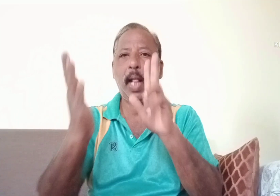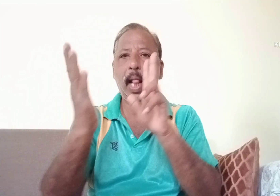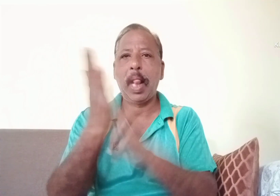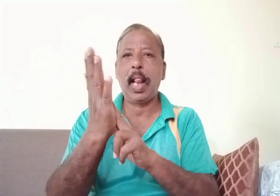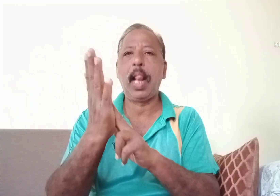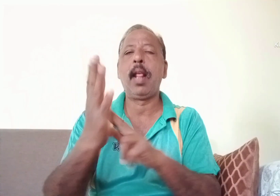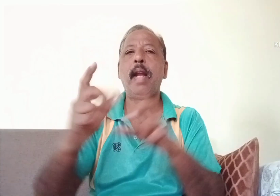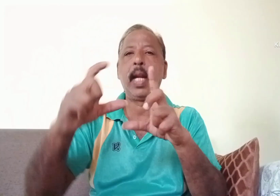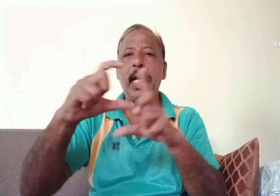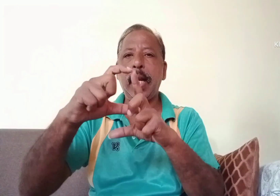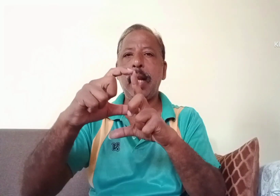है ना मम्मा?